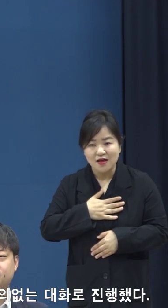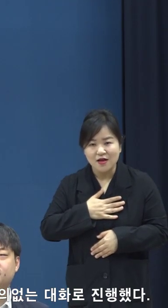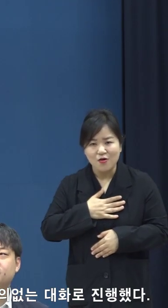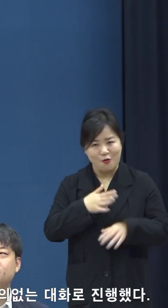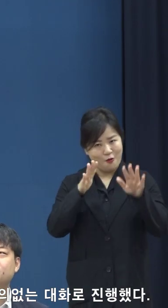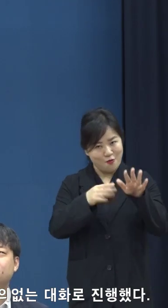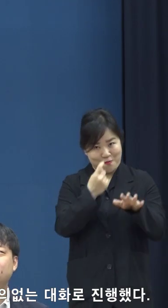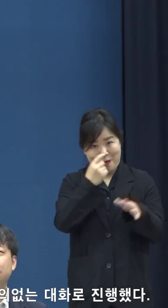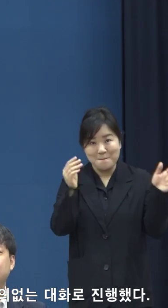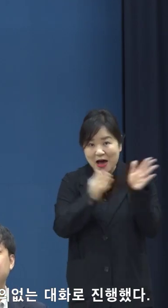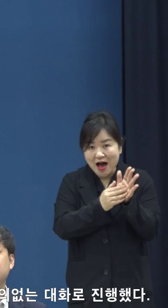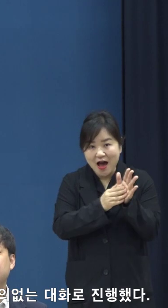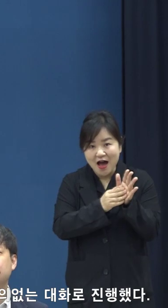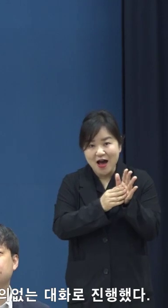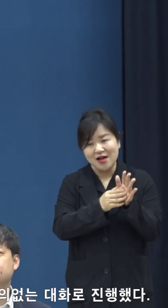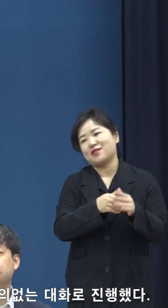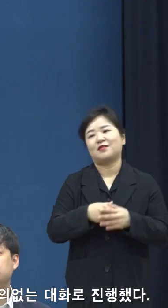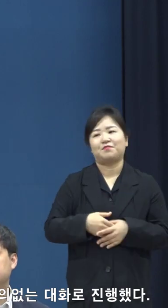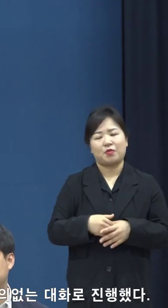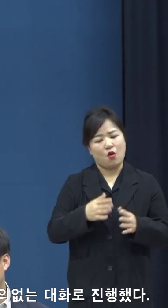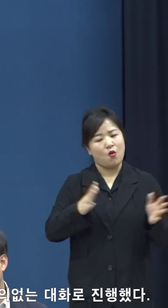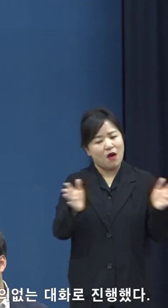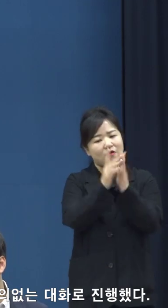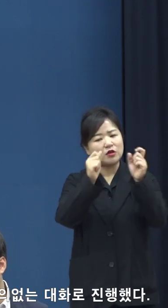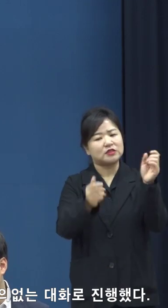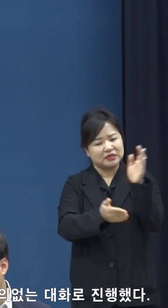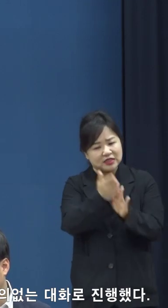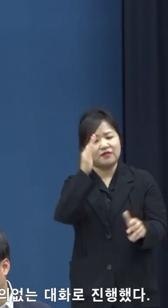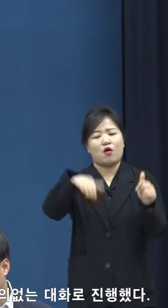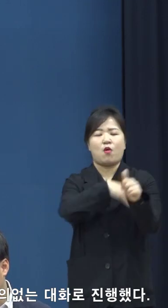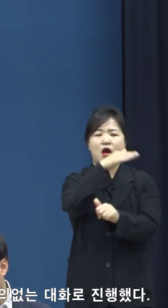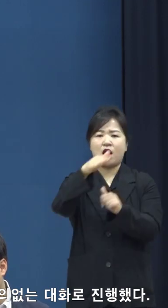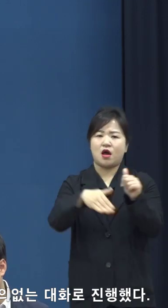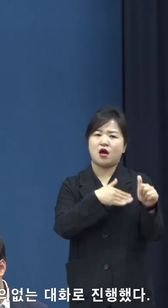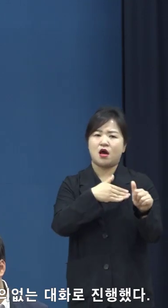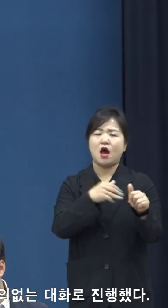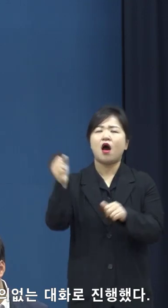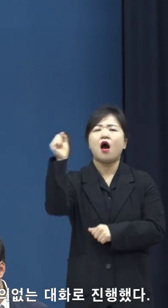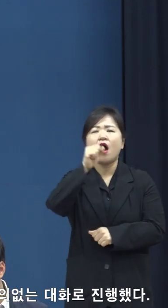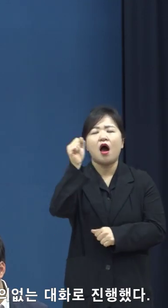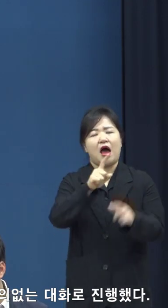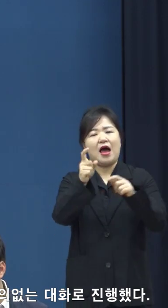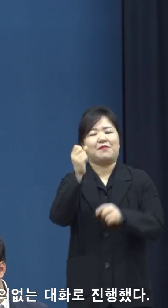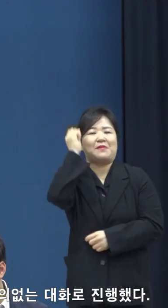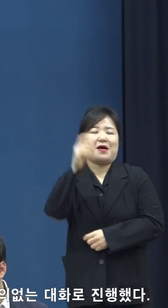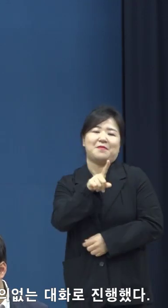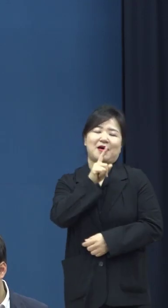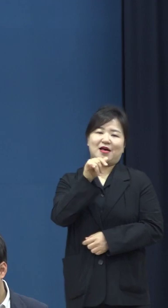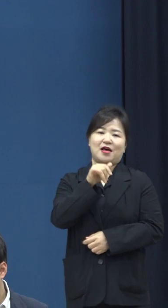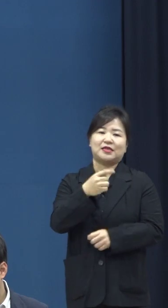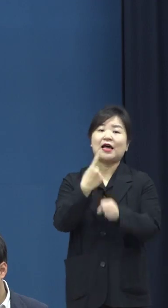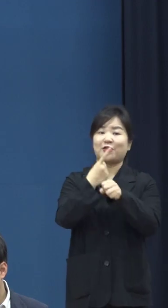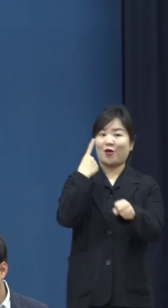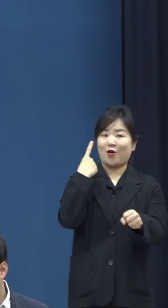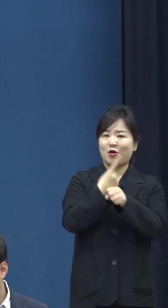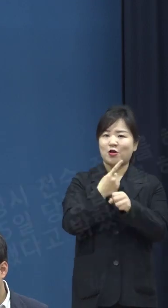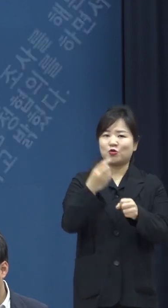오늘 좀 배우셨어요? 좀 많이 화성시가 이렇더라. 그리고 하나 까먹었네요.